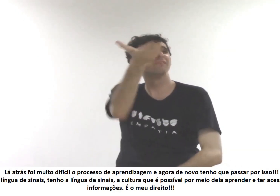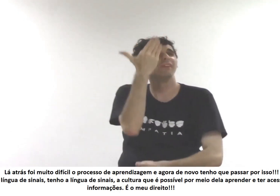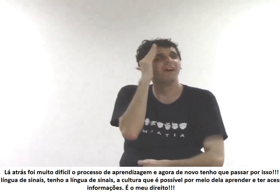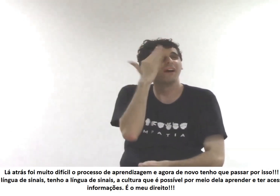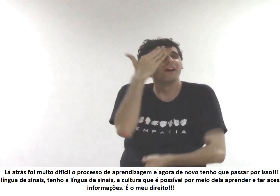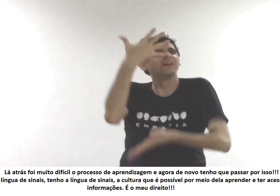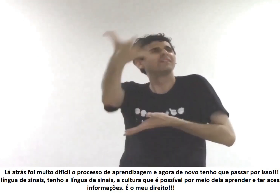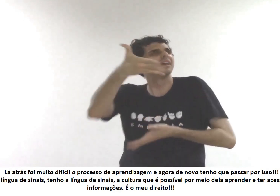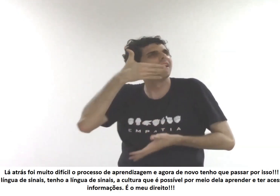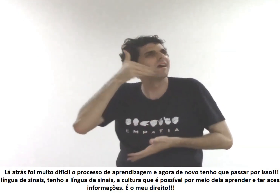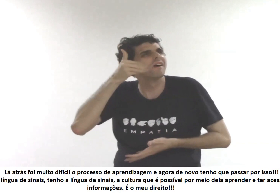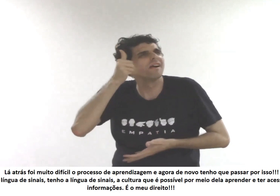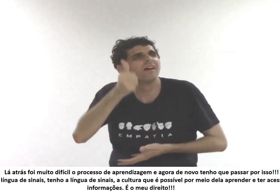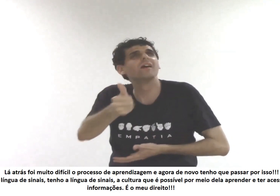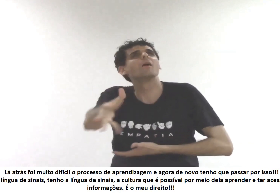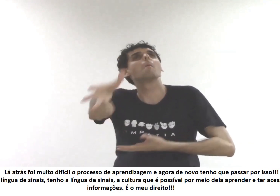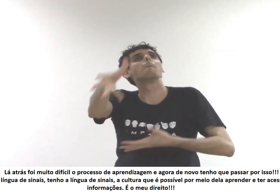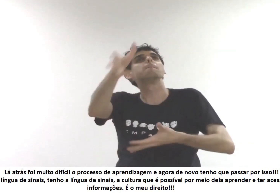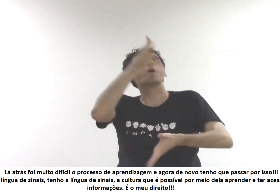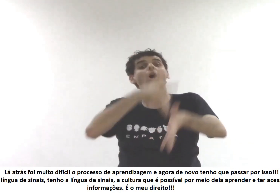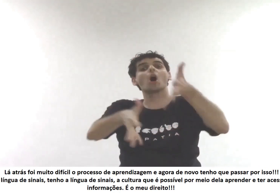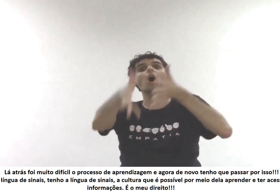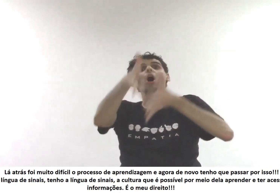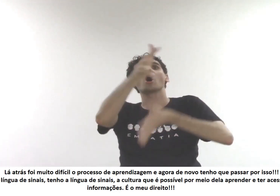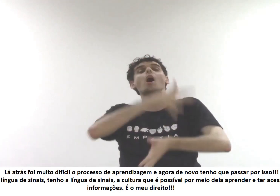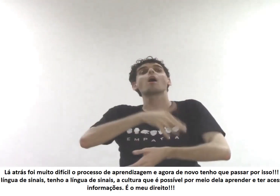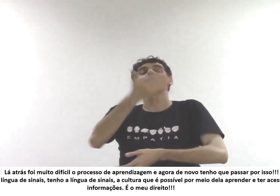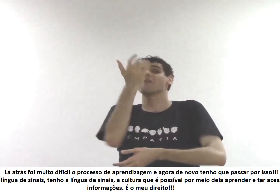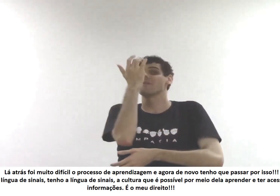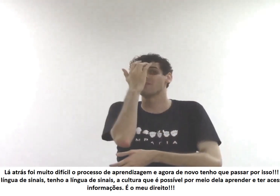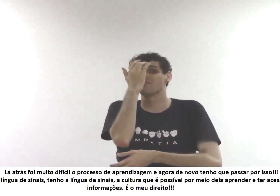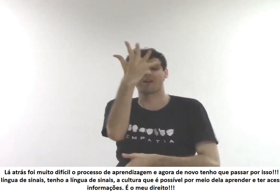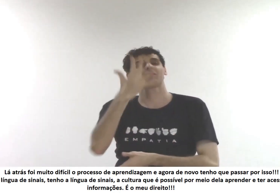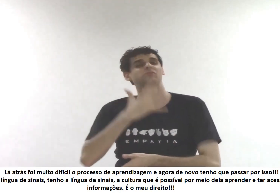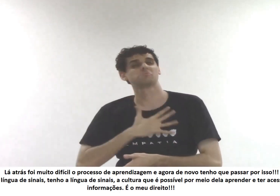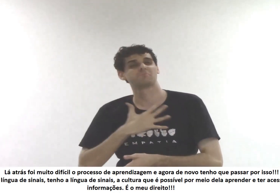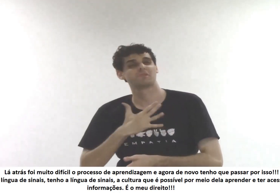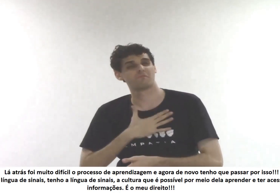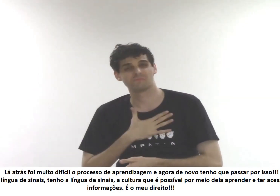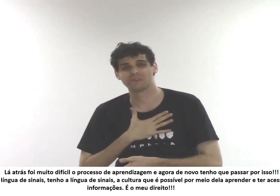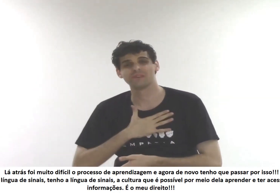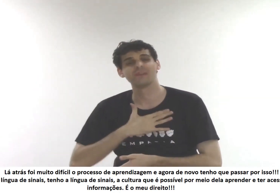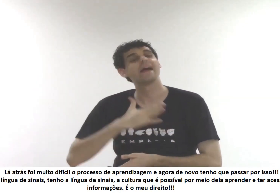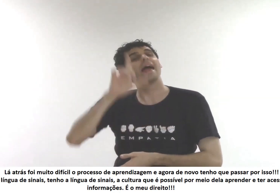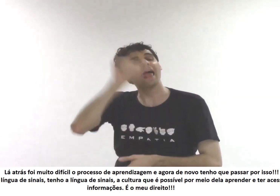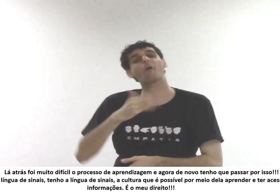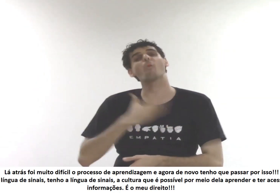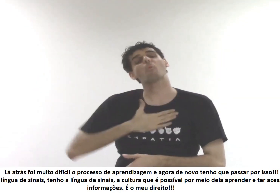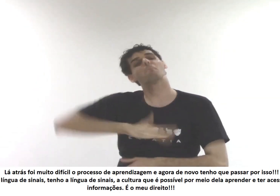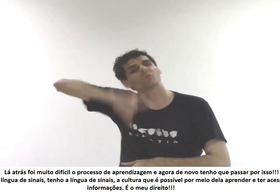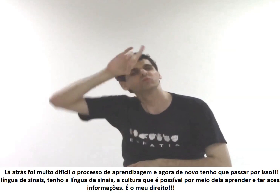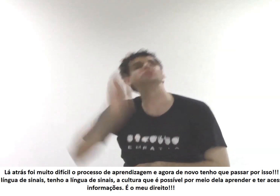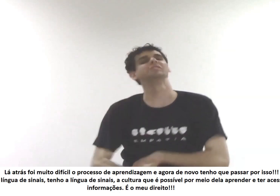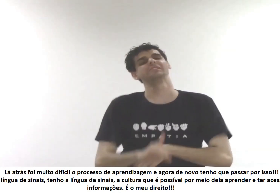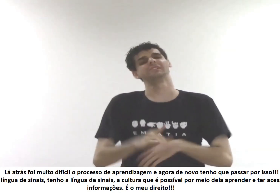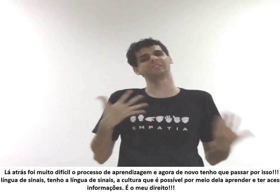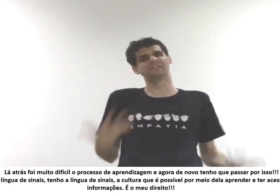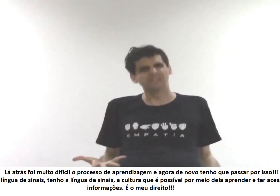sinais, que é possível por meio dela aprender, ter acesso a todas as informações. É o meu